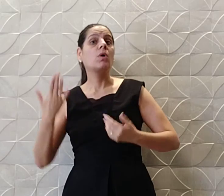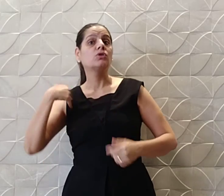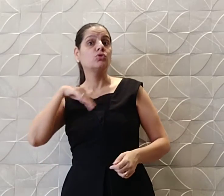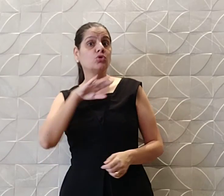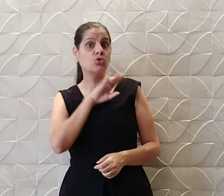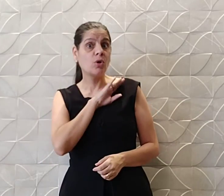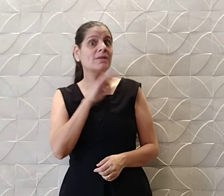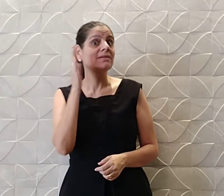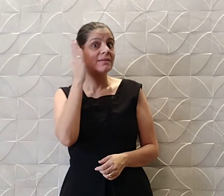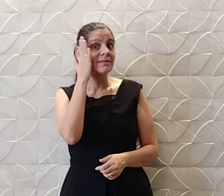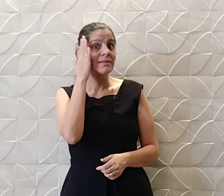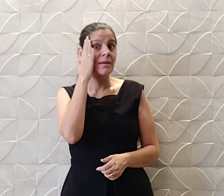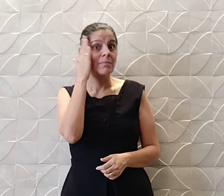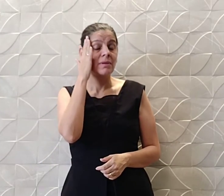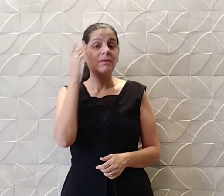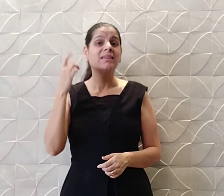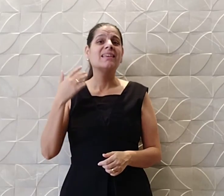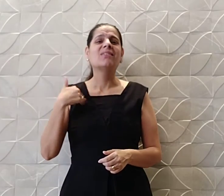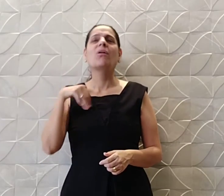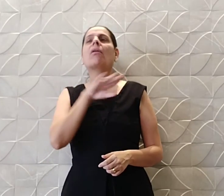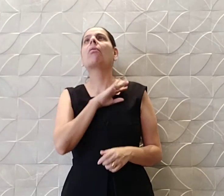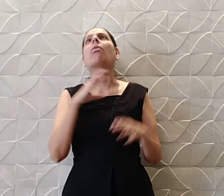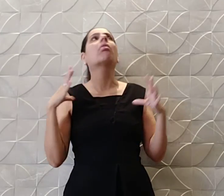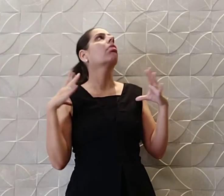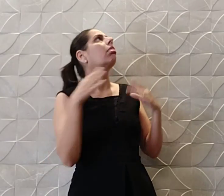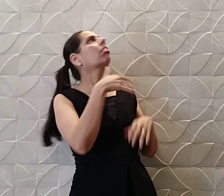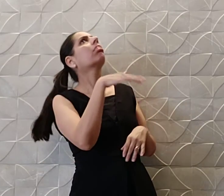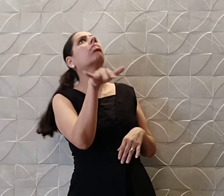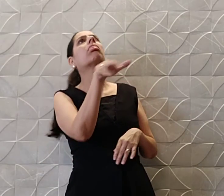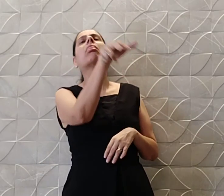que não ficaremos por aí, perambulando após a morte.